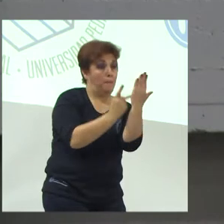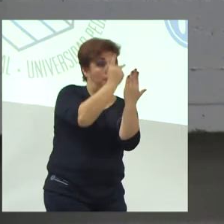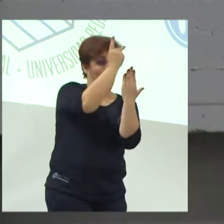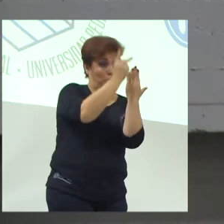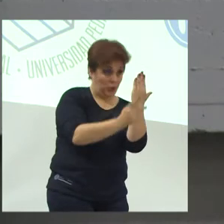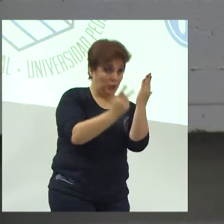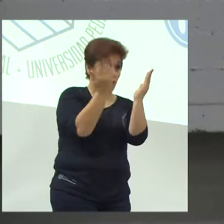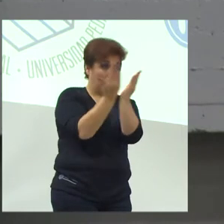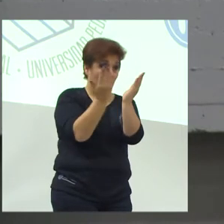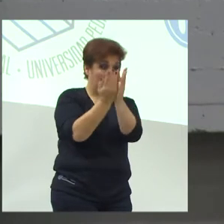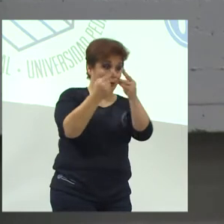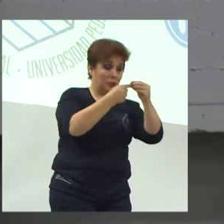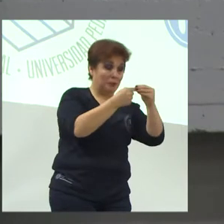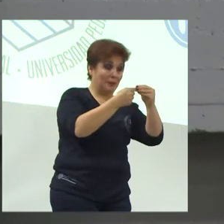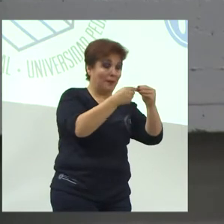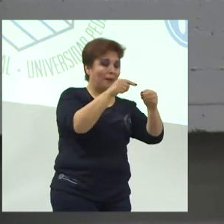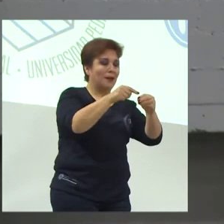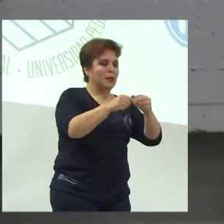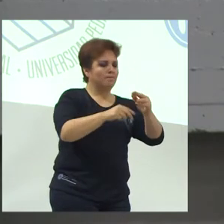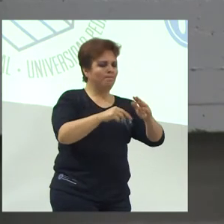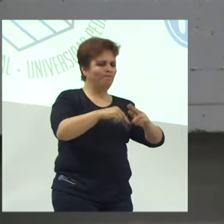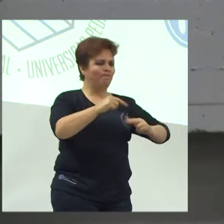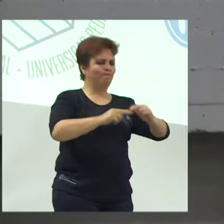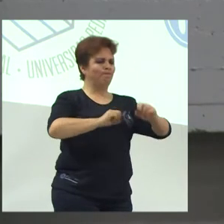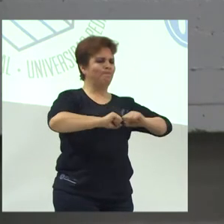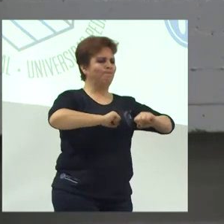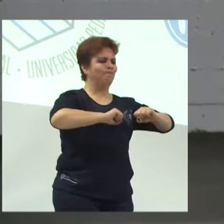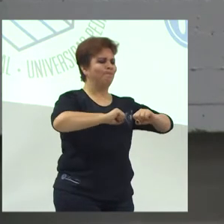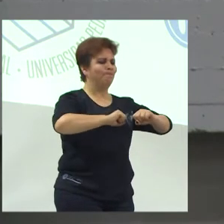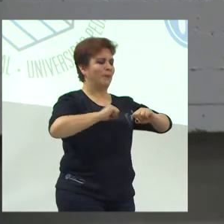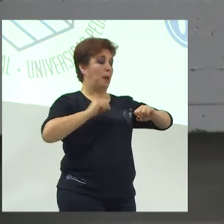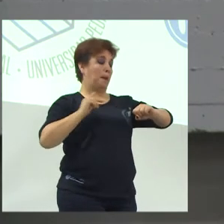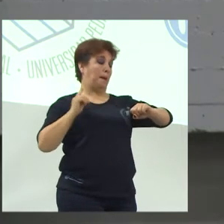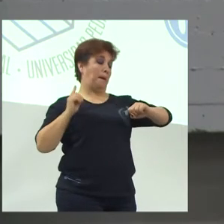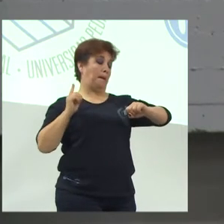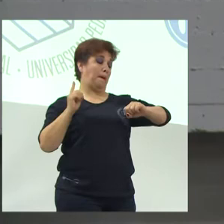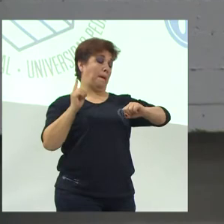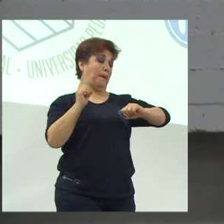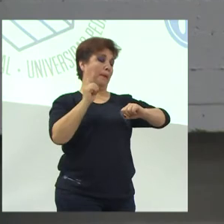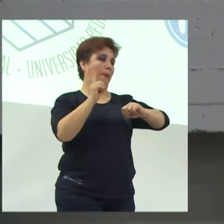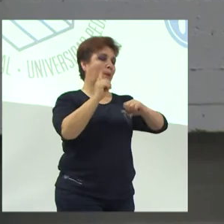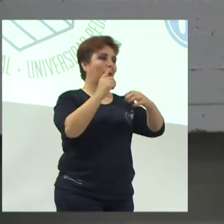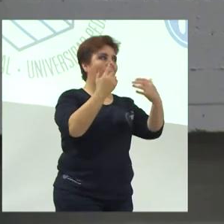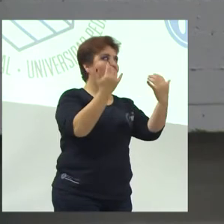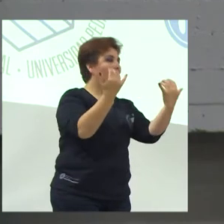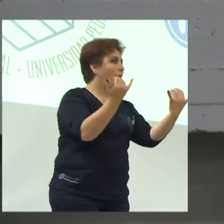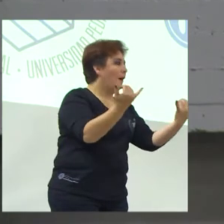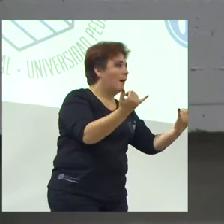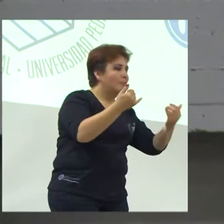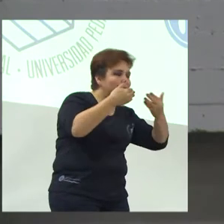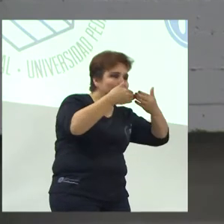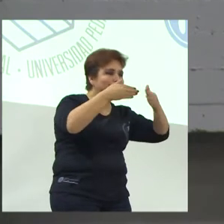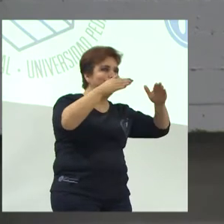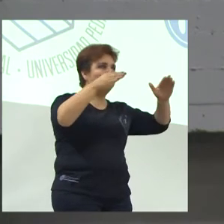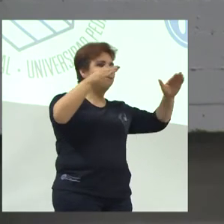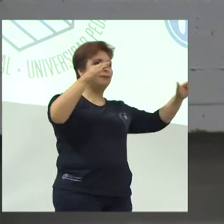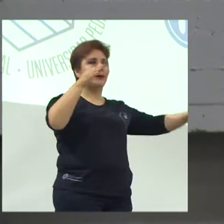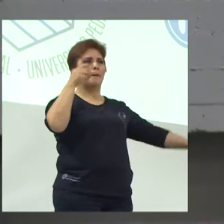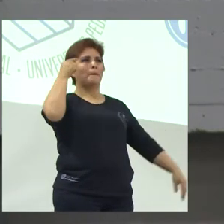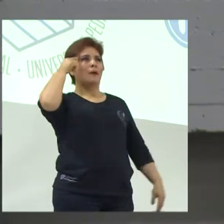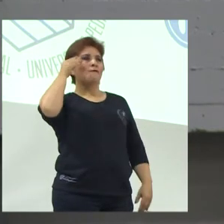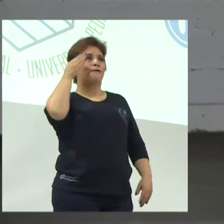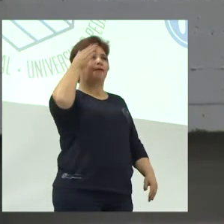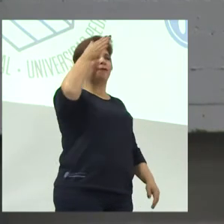vemos sus frutos y que permite mirar con optimismo el futuro en pos de la consolidación